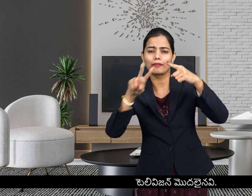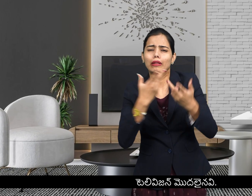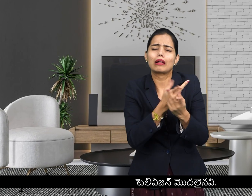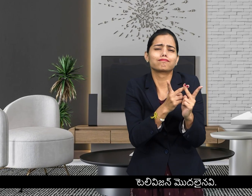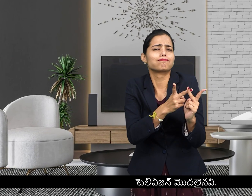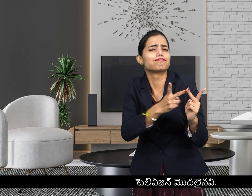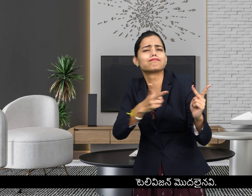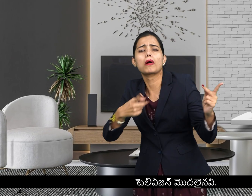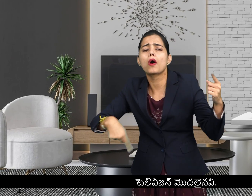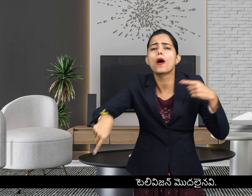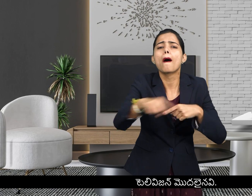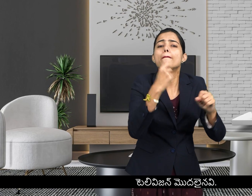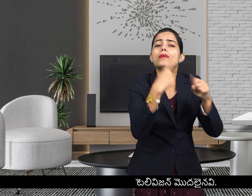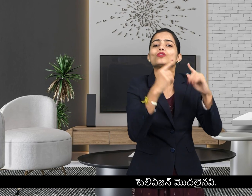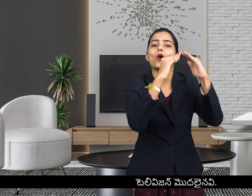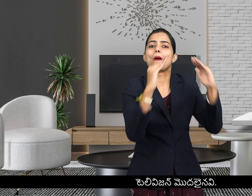టెలివిజన్ మొదలైనవి.